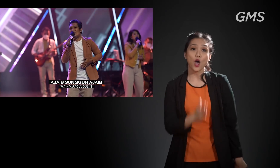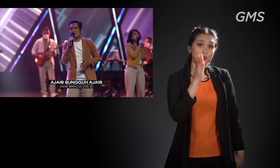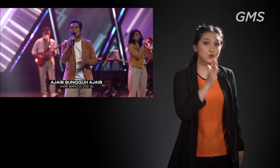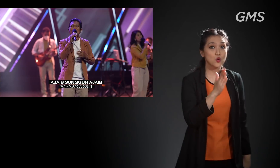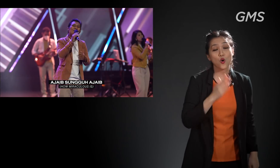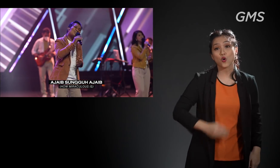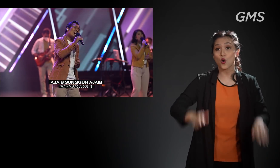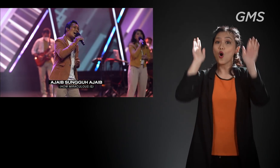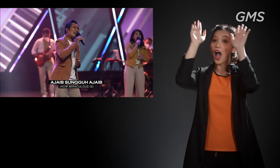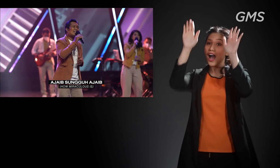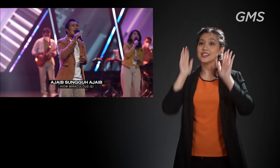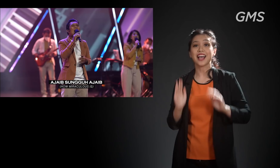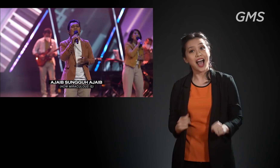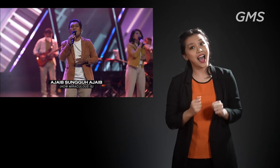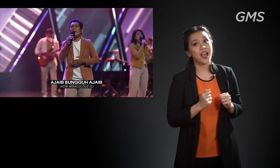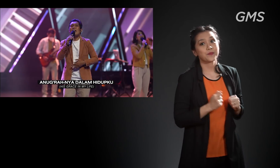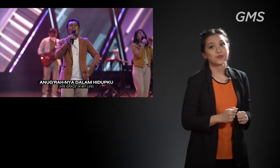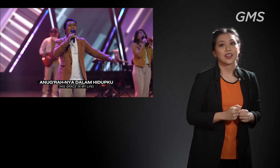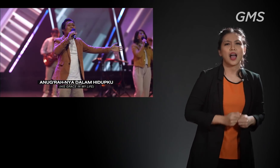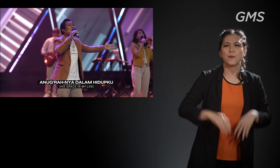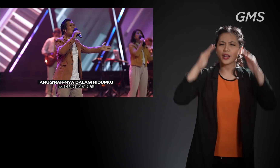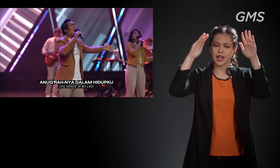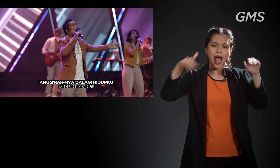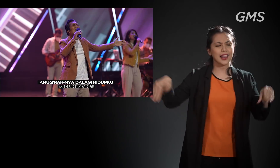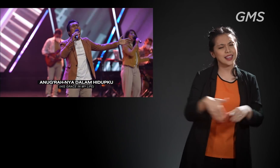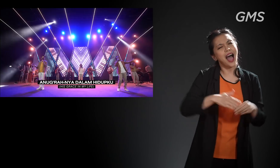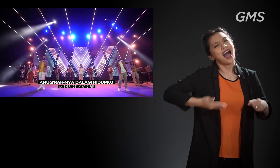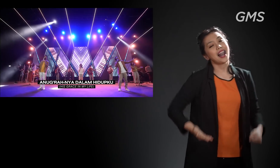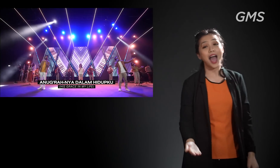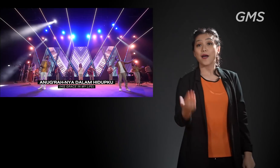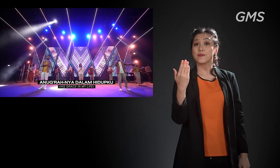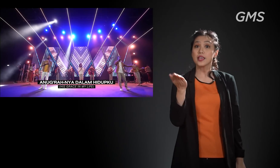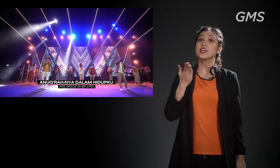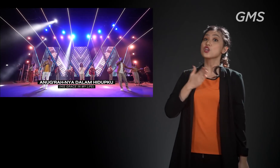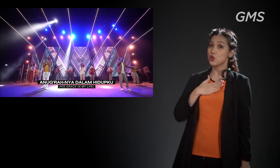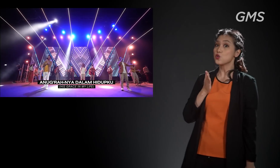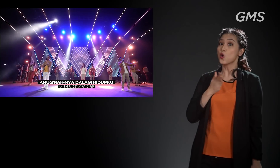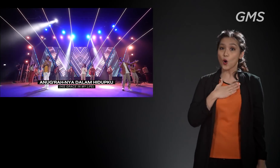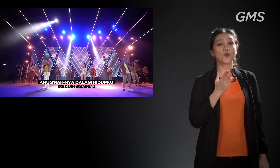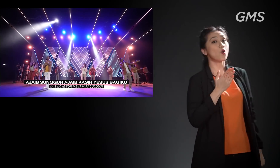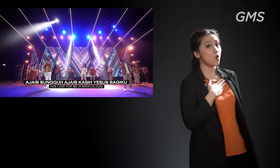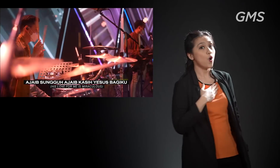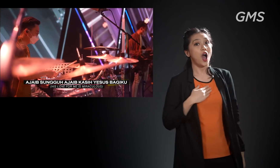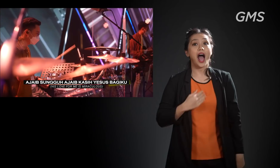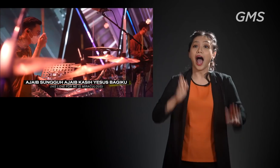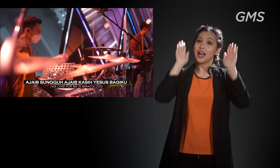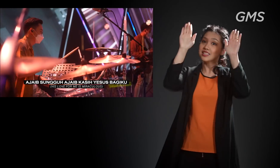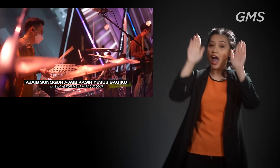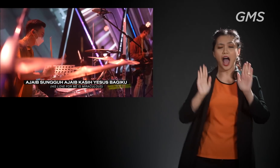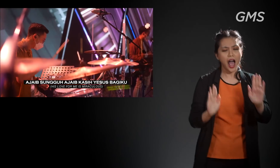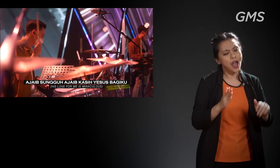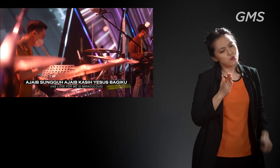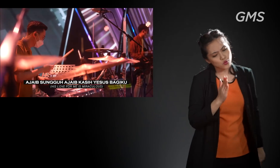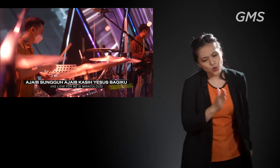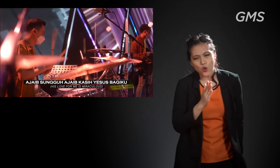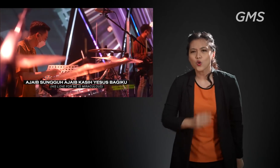Ajaib, sungguh ajaib anugerahnya dalam hidupku.